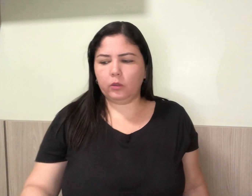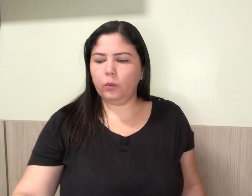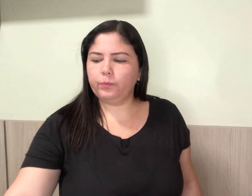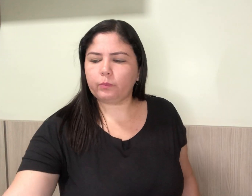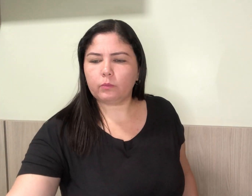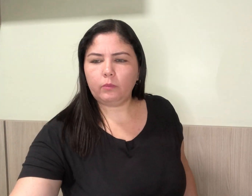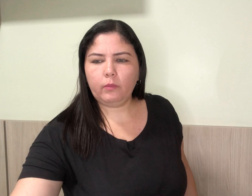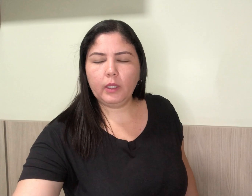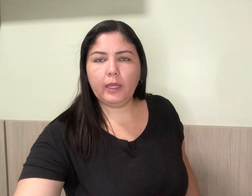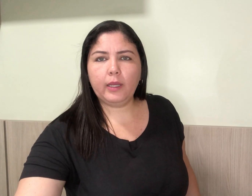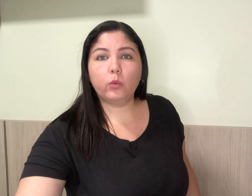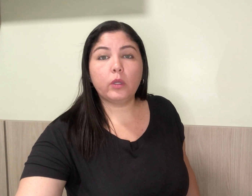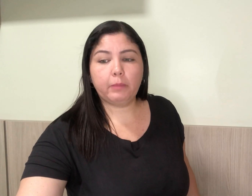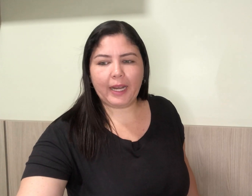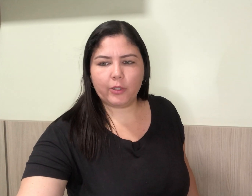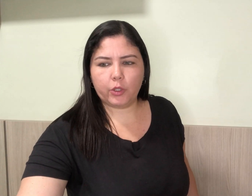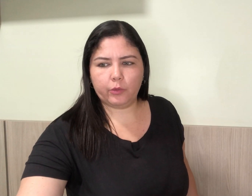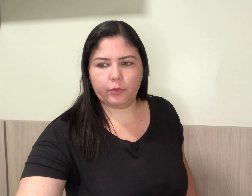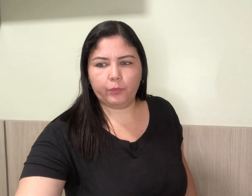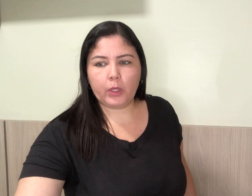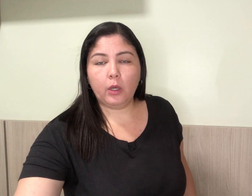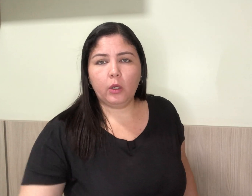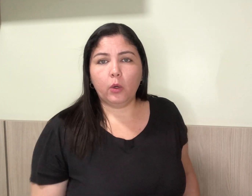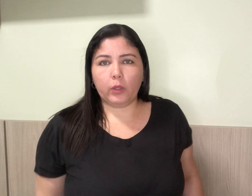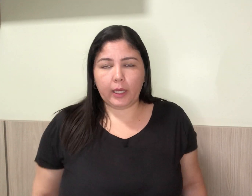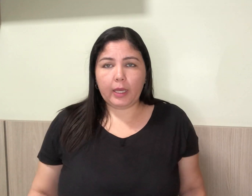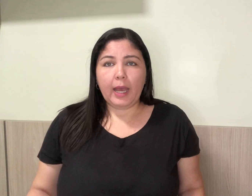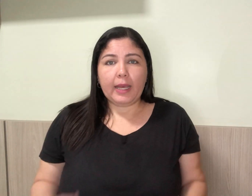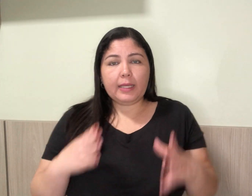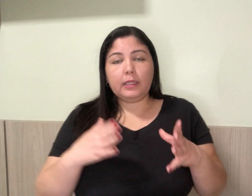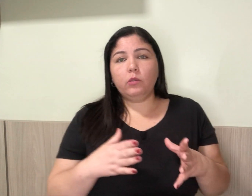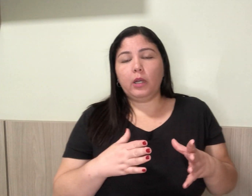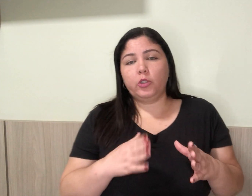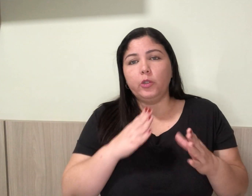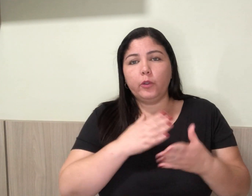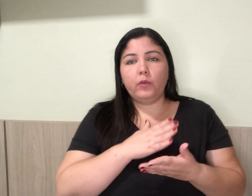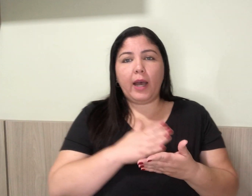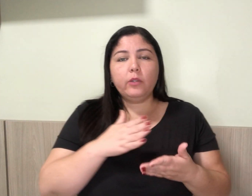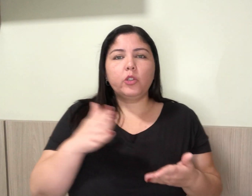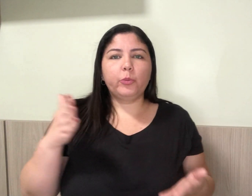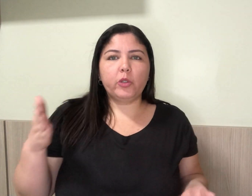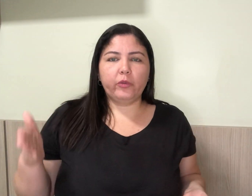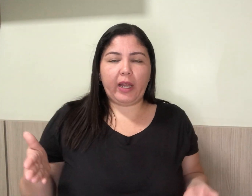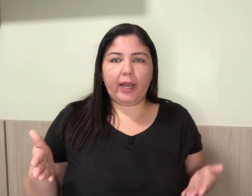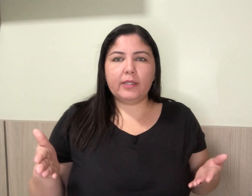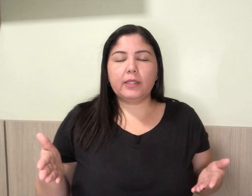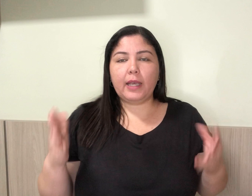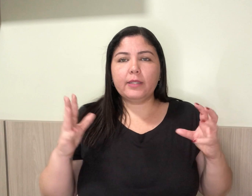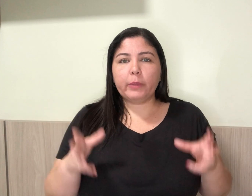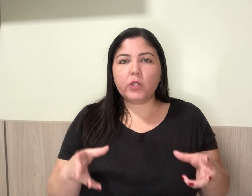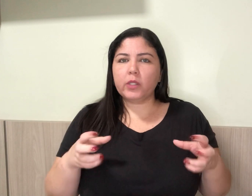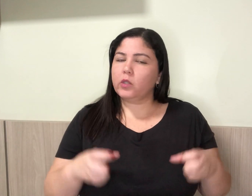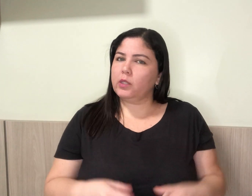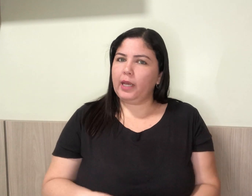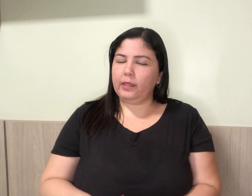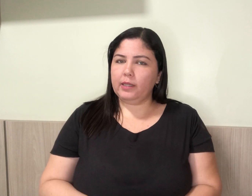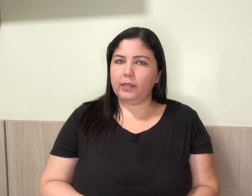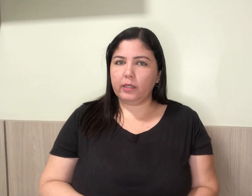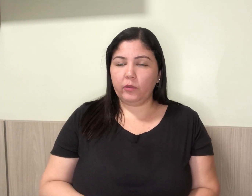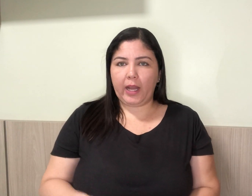indicando, né, o imperativo. Ok? Então, a gente viu vários tipos de frases, né? Expressões associadas a essas